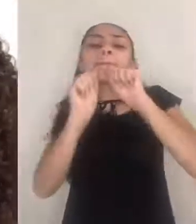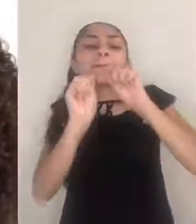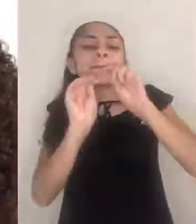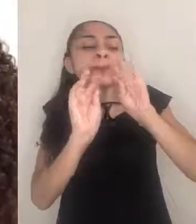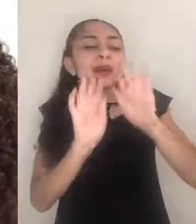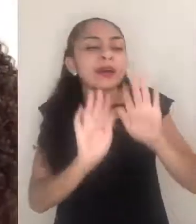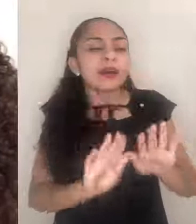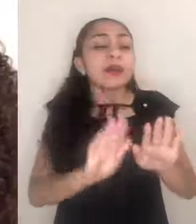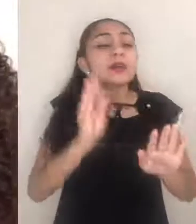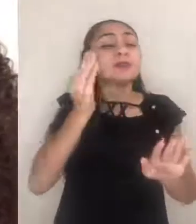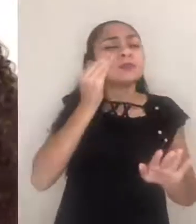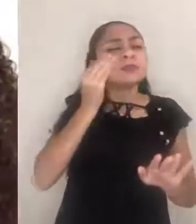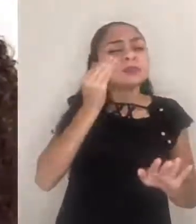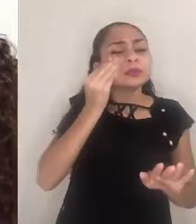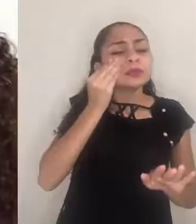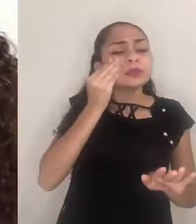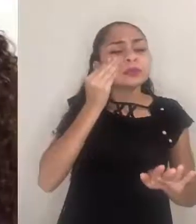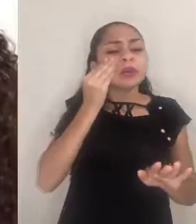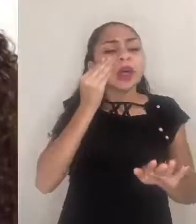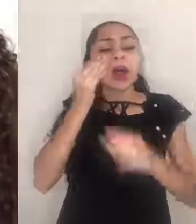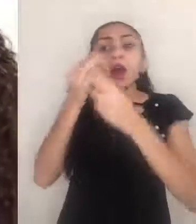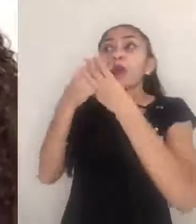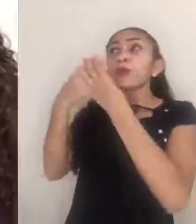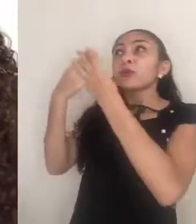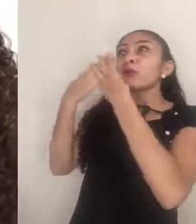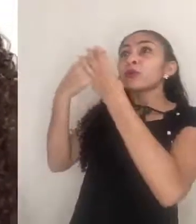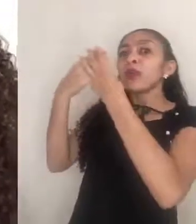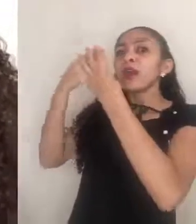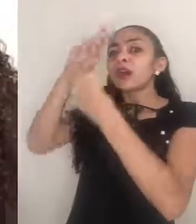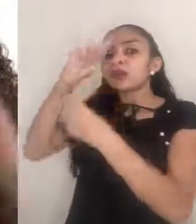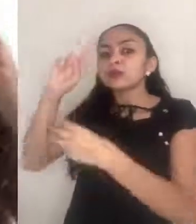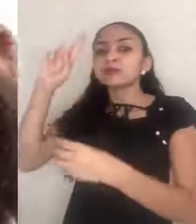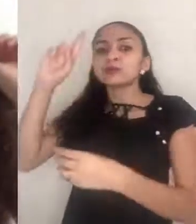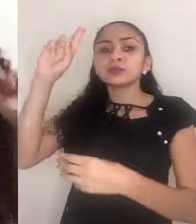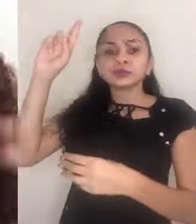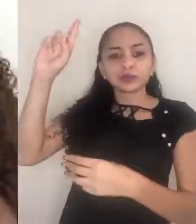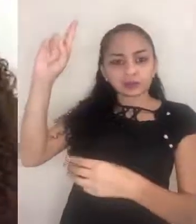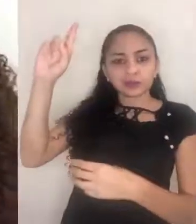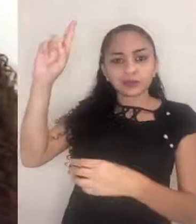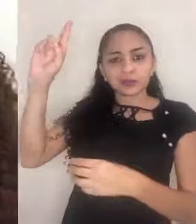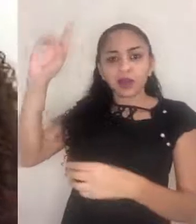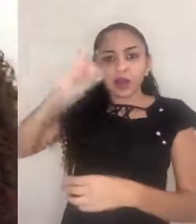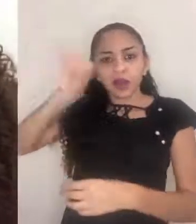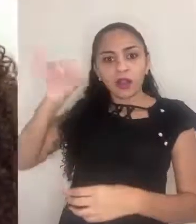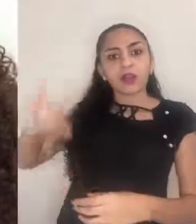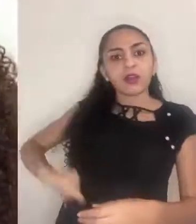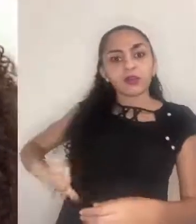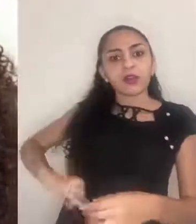Senhor. E é interessante observar algumas das confissões, alguns dos aprendizados, que